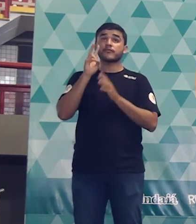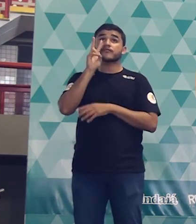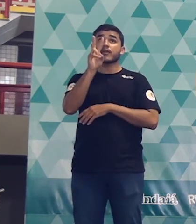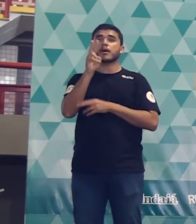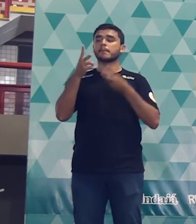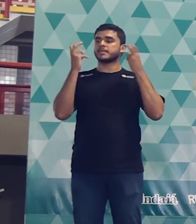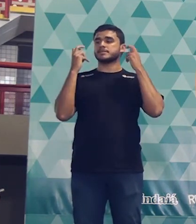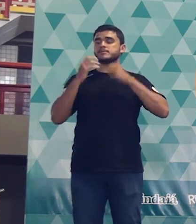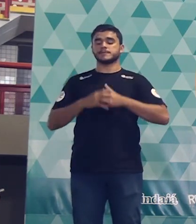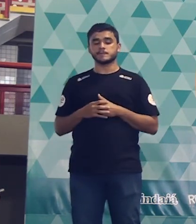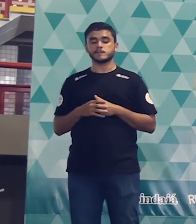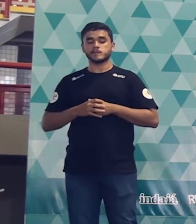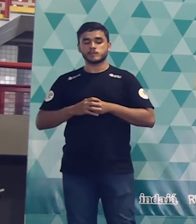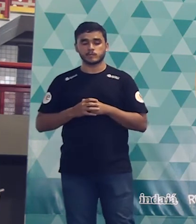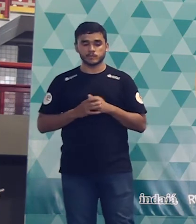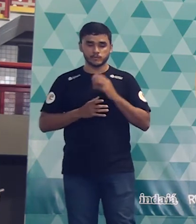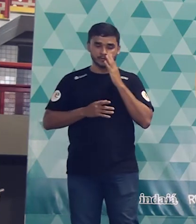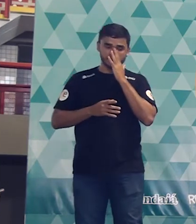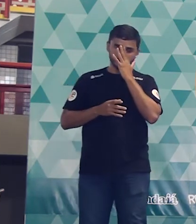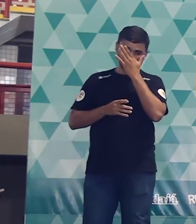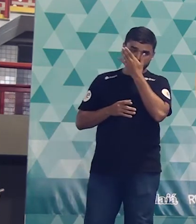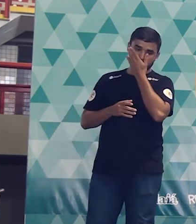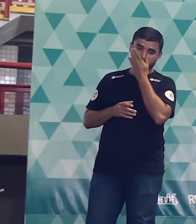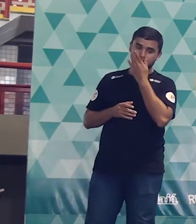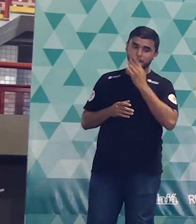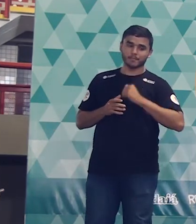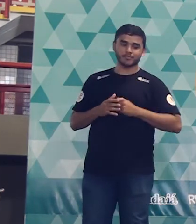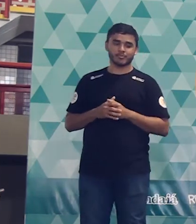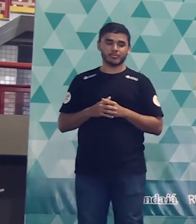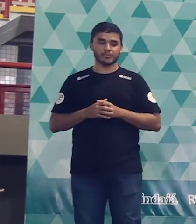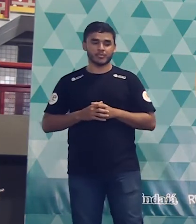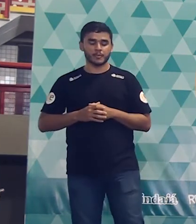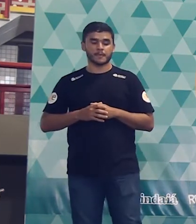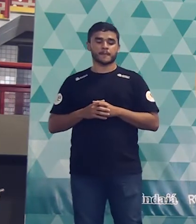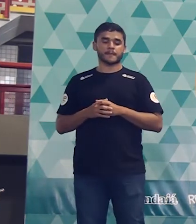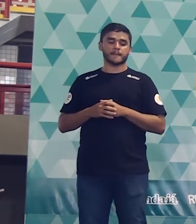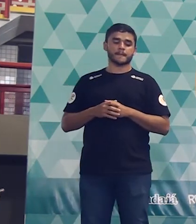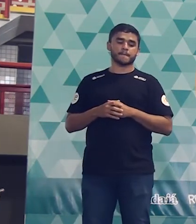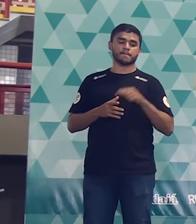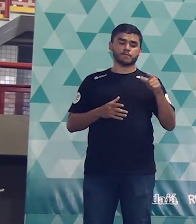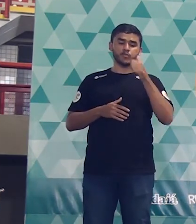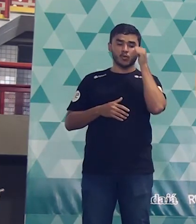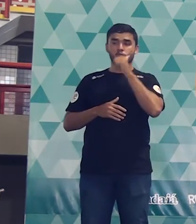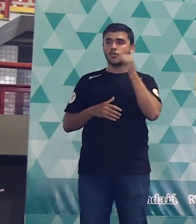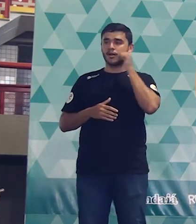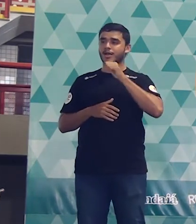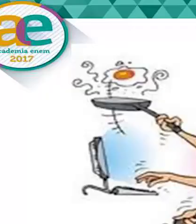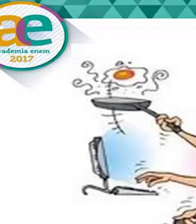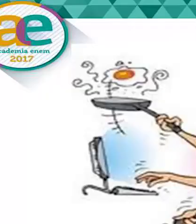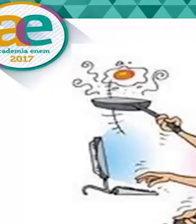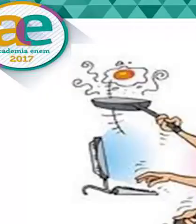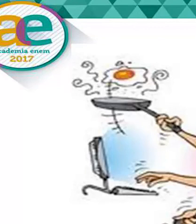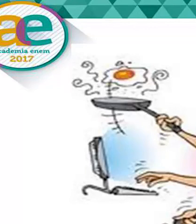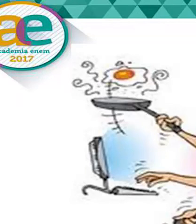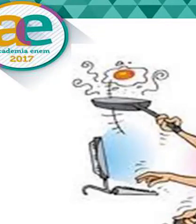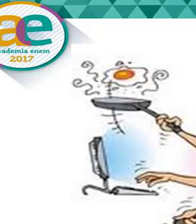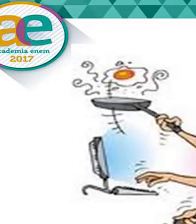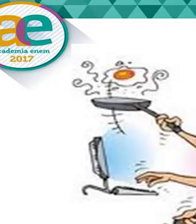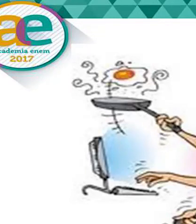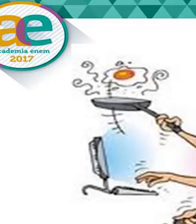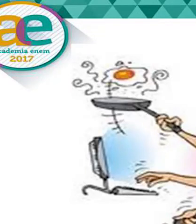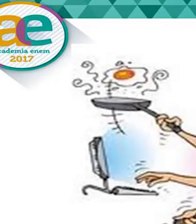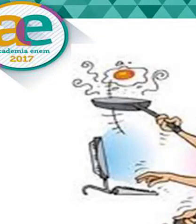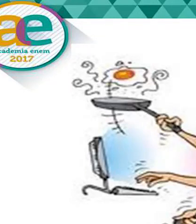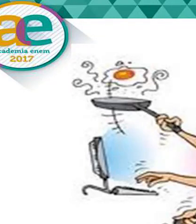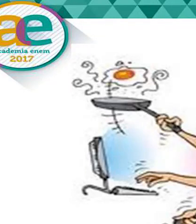aí, tá? Ó, vamos fazer aqui outras inferências. Nós temos a imagem de uma mulher moderna. O